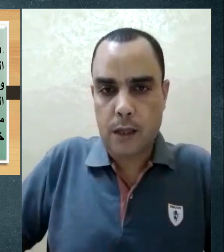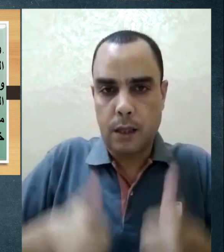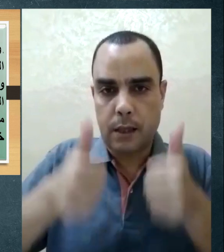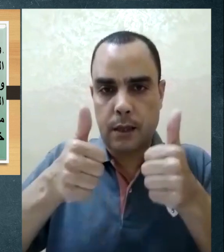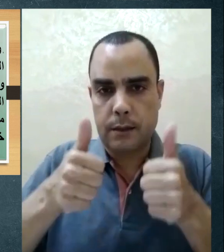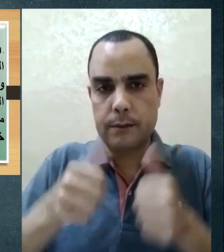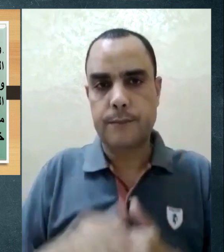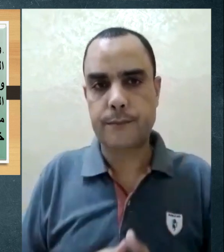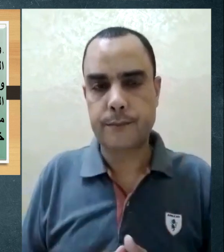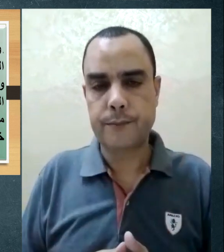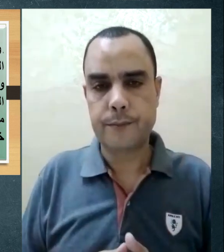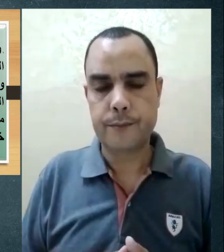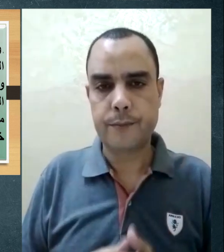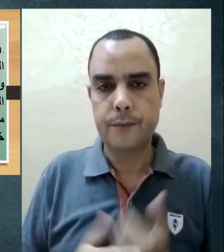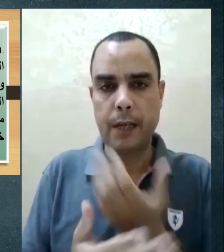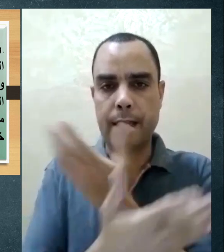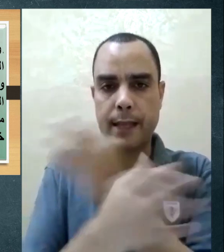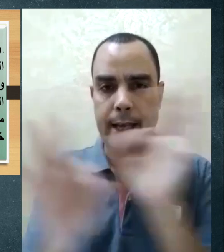يحقق